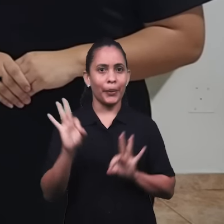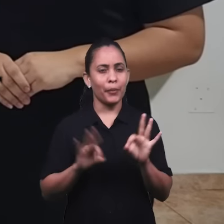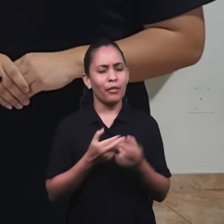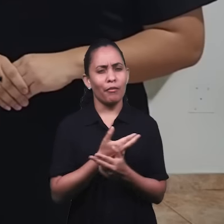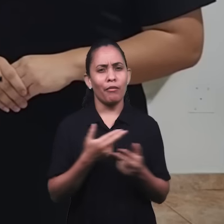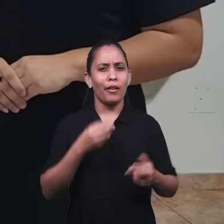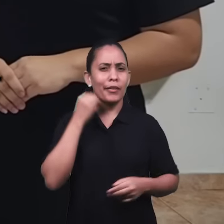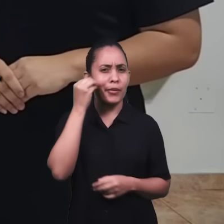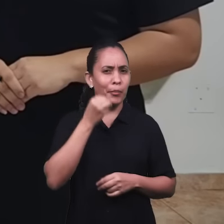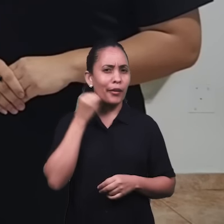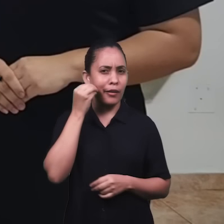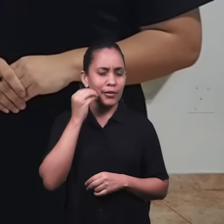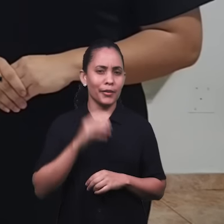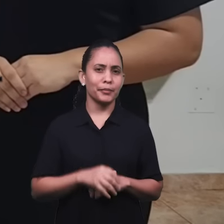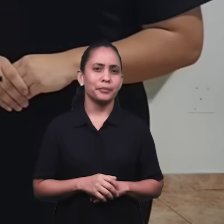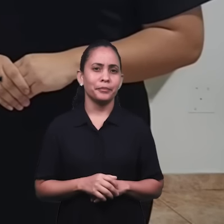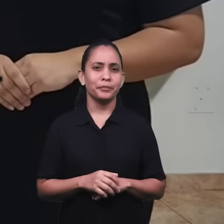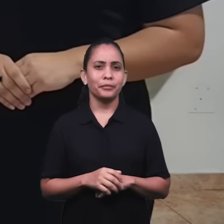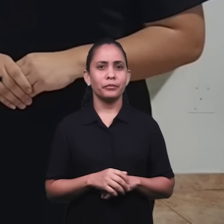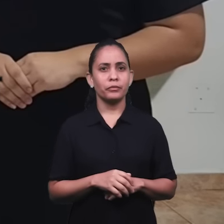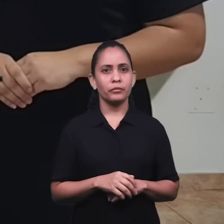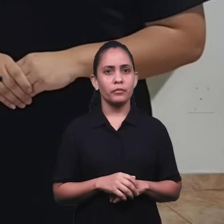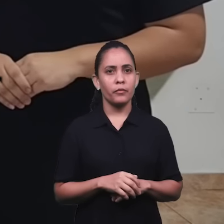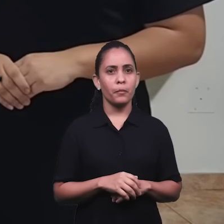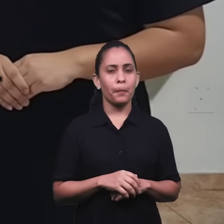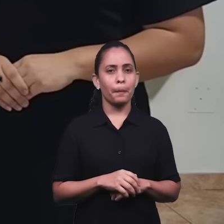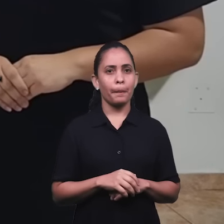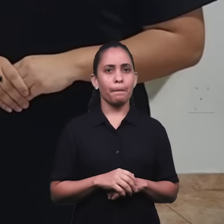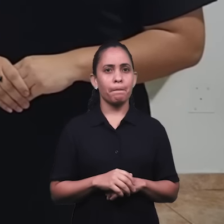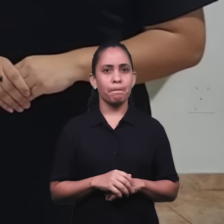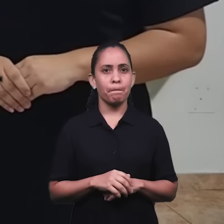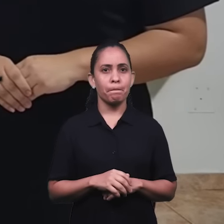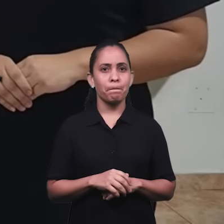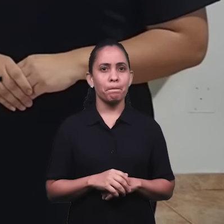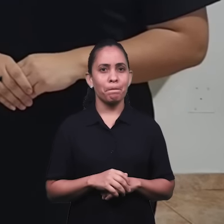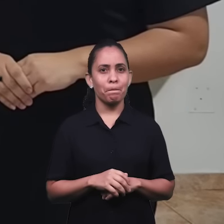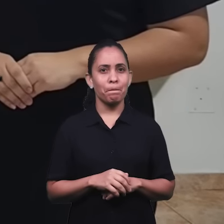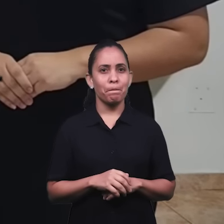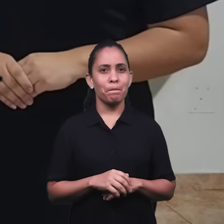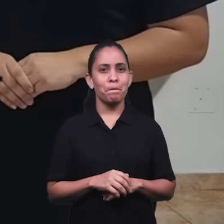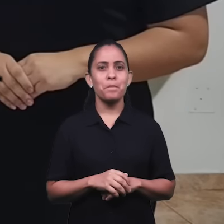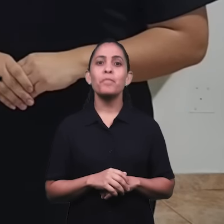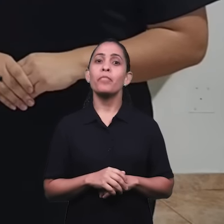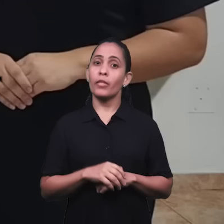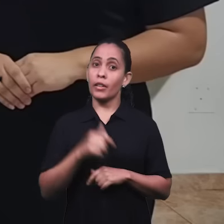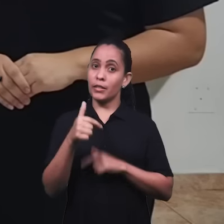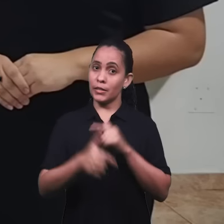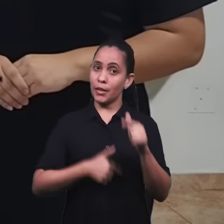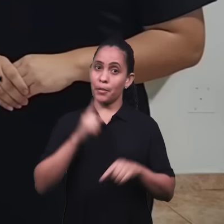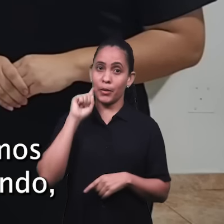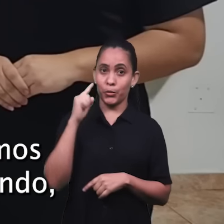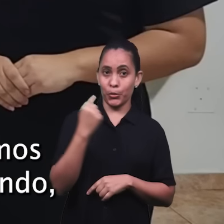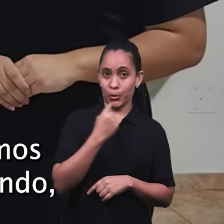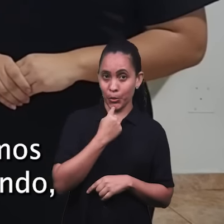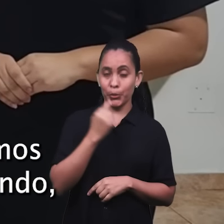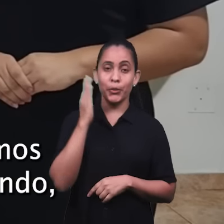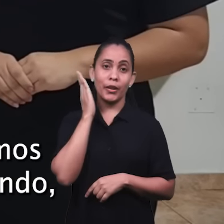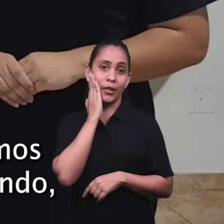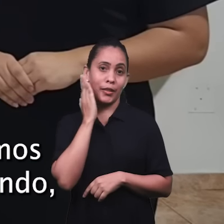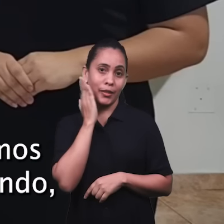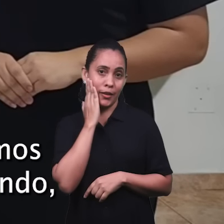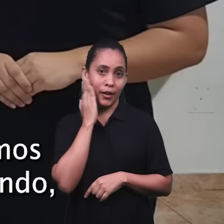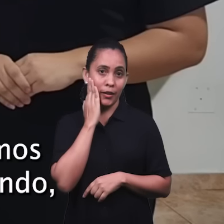adelante a hacer la interpretación, el Señor estaría conmigo con sus ángeles para me ayudar a hacer la seña que pueda comprender a